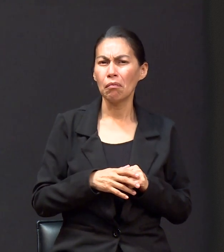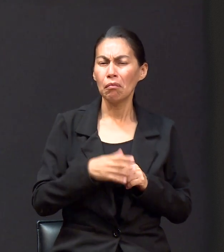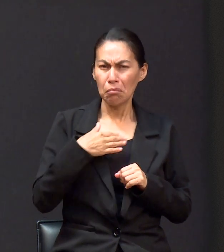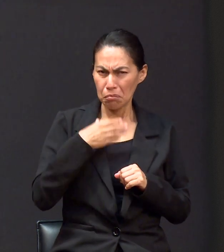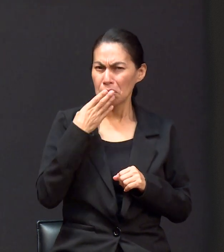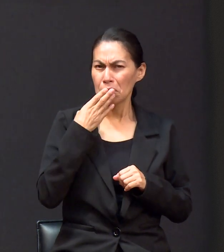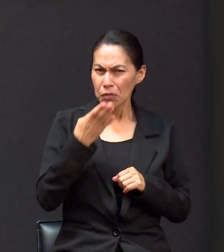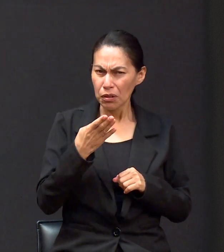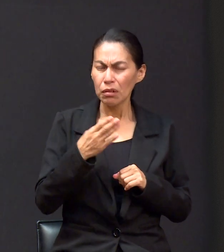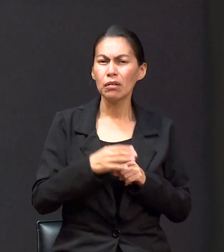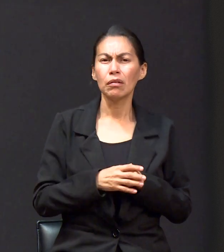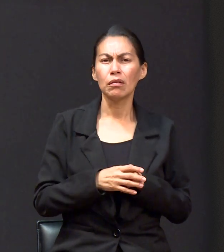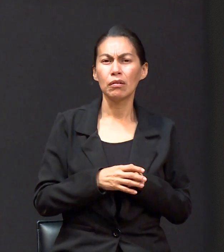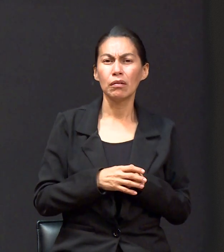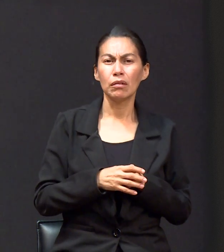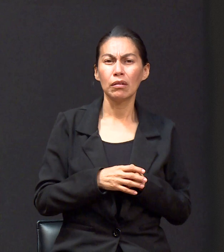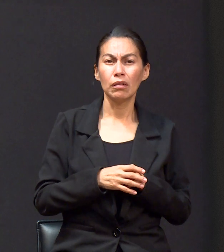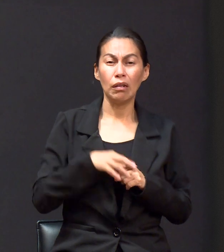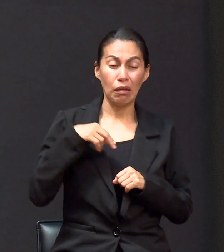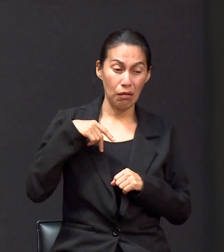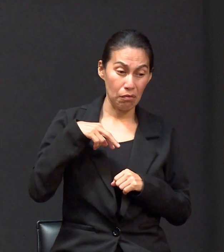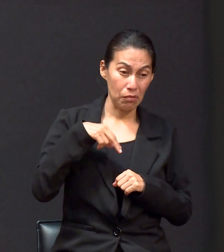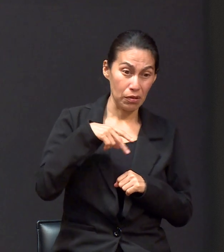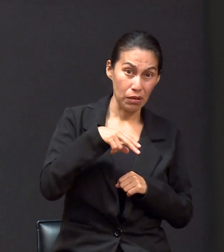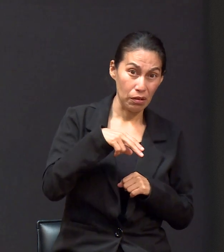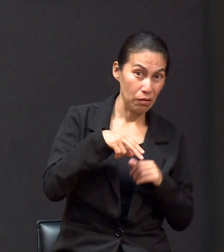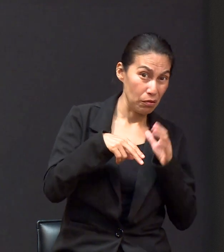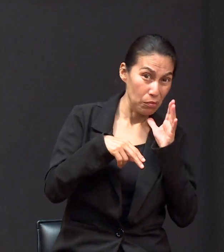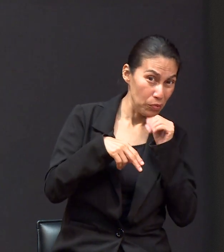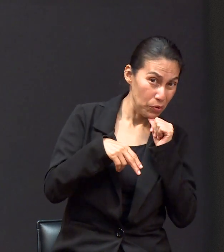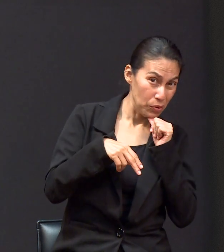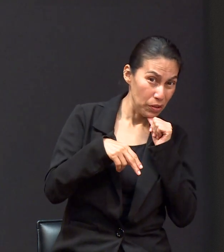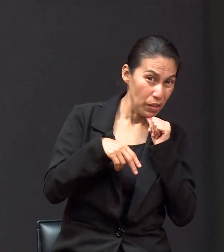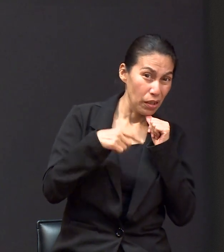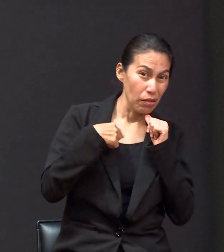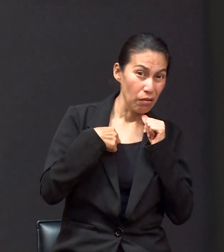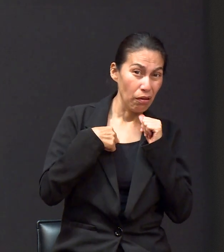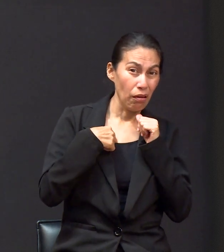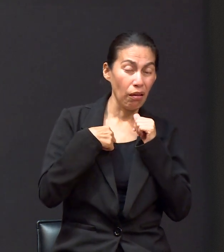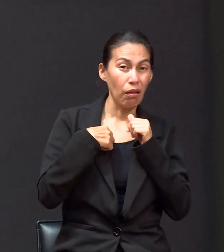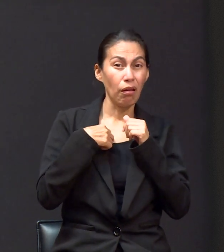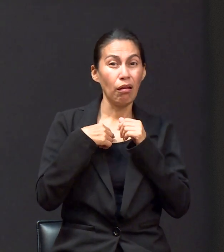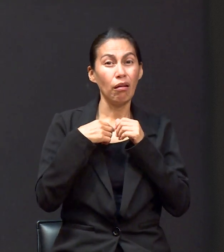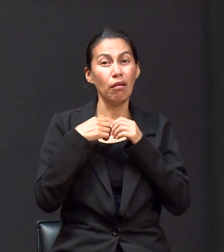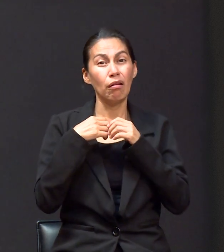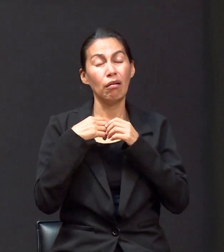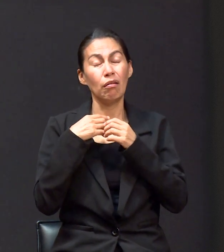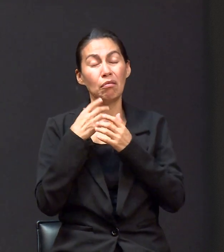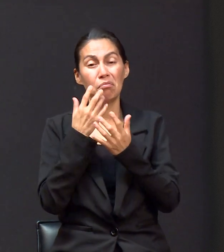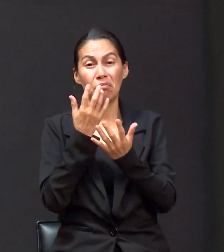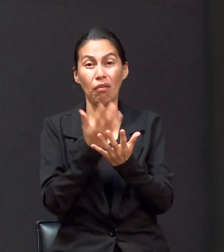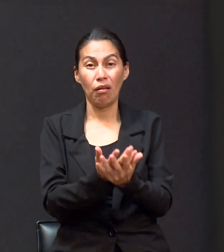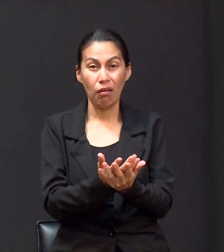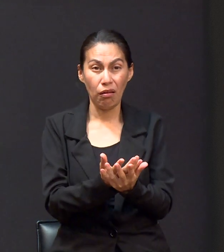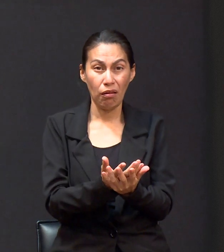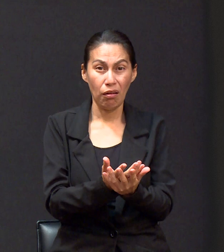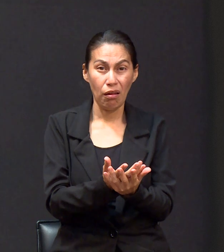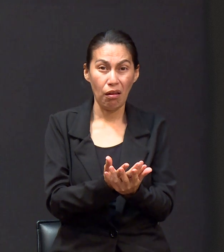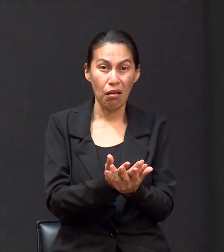fuera estoy bien. Tardé para caminar porque estuve 3 semanas en coma. en